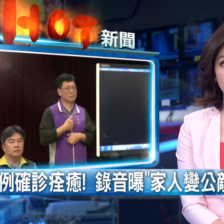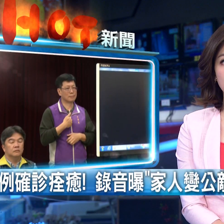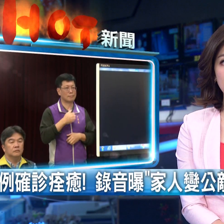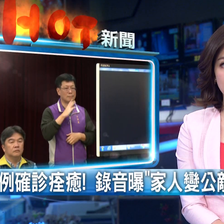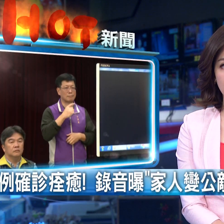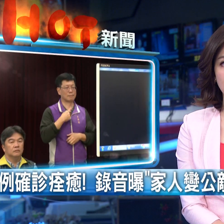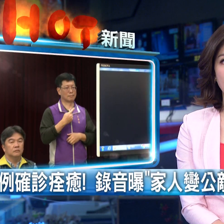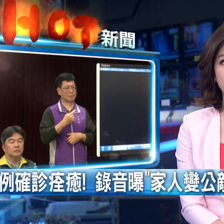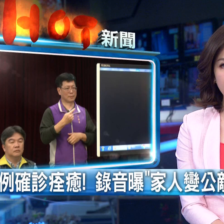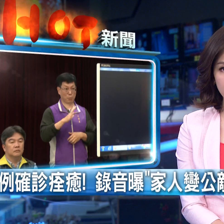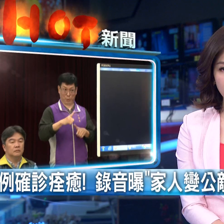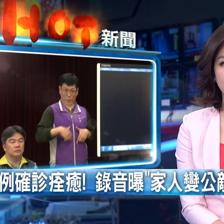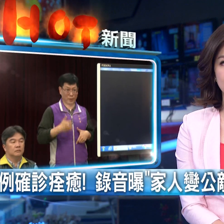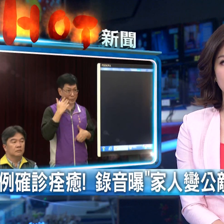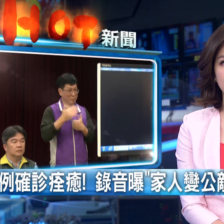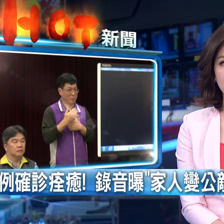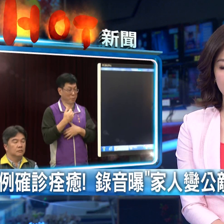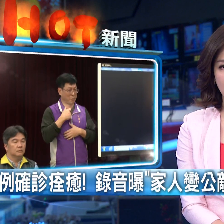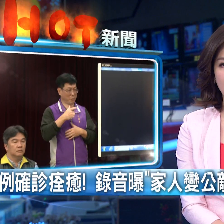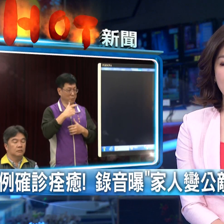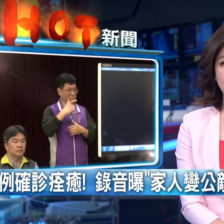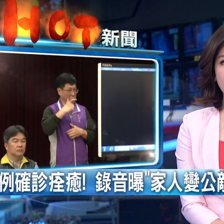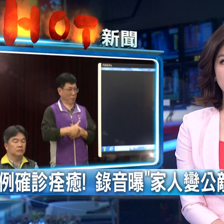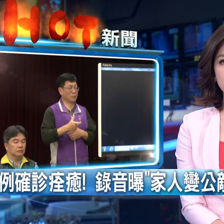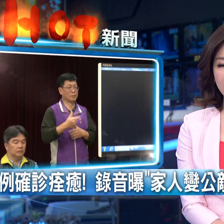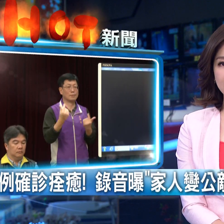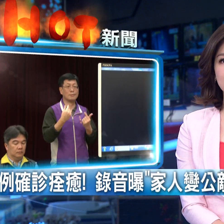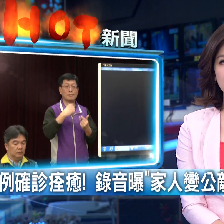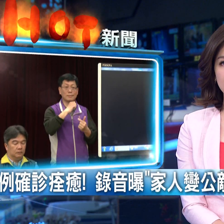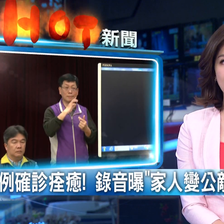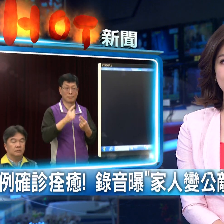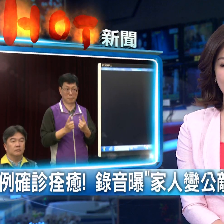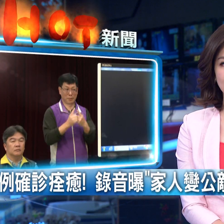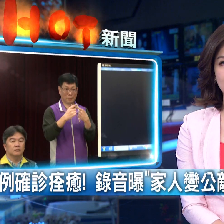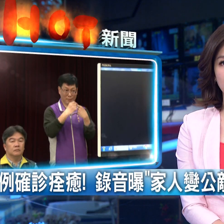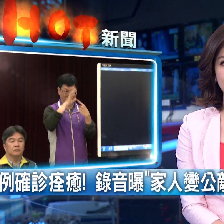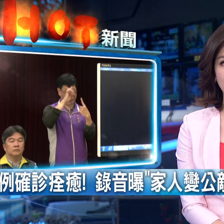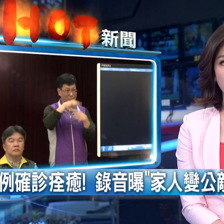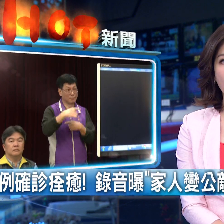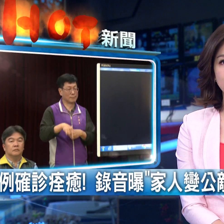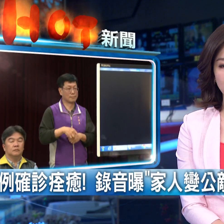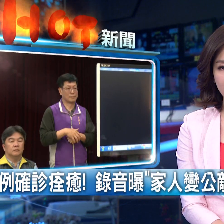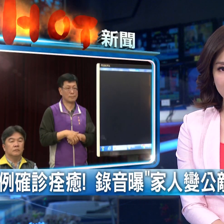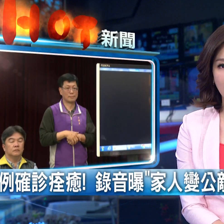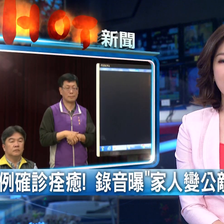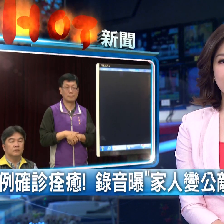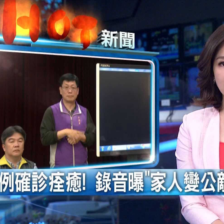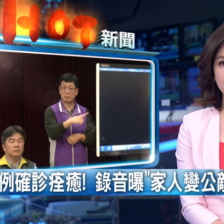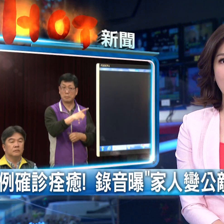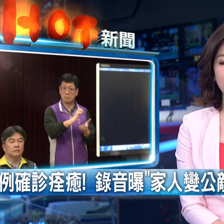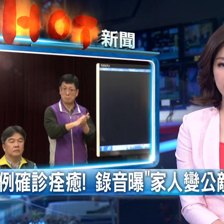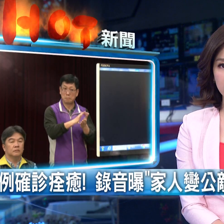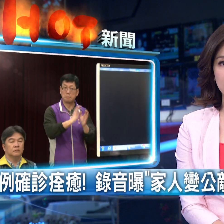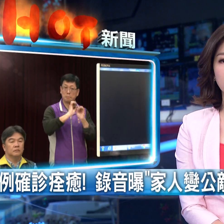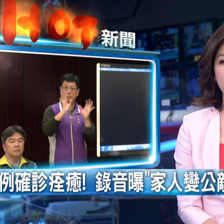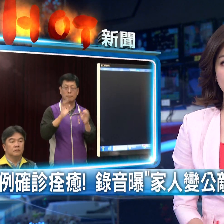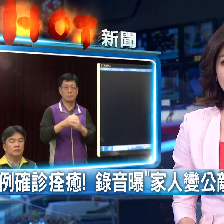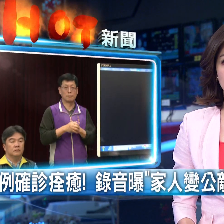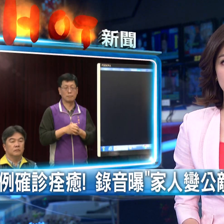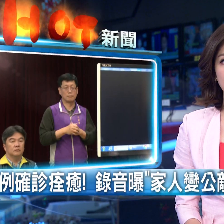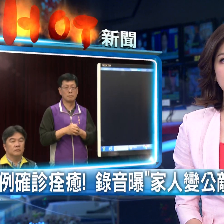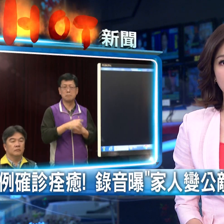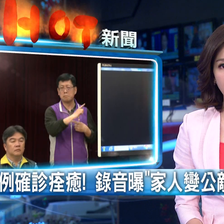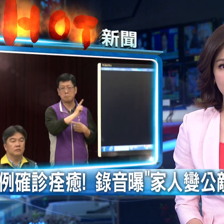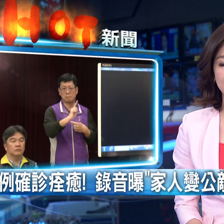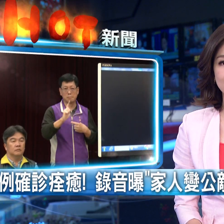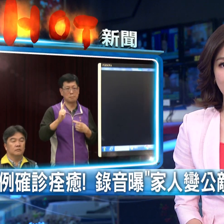述自己从确诊到病愈的心路历程。他表示，虽然一夕之间和家人成为了大众抨击对象，但是他并不责怪，他